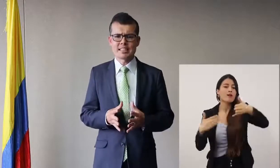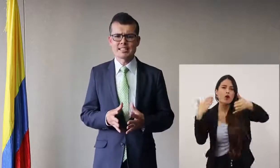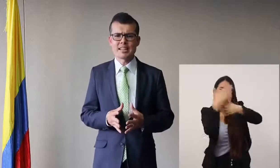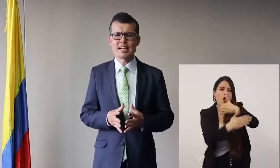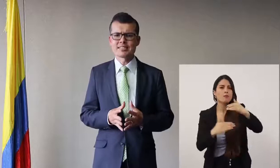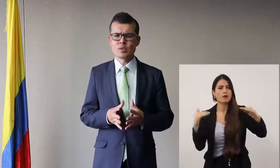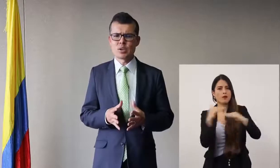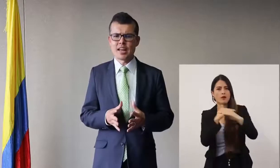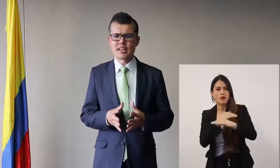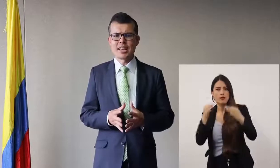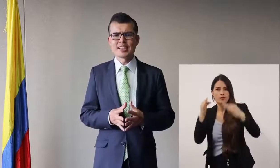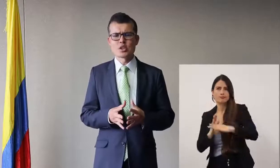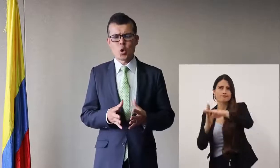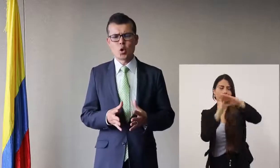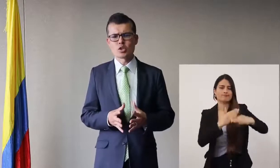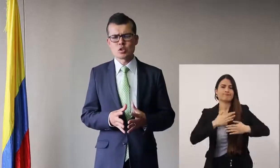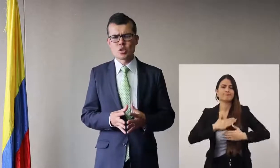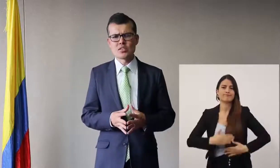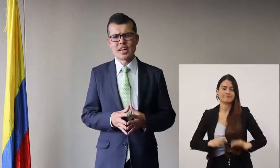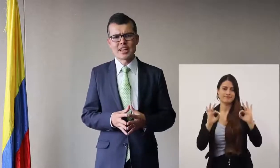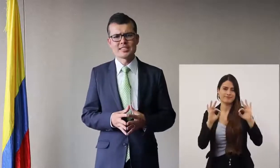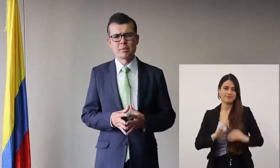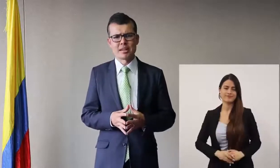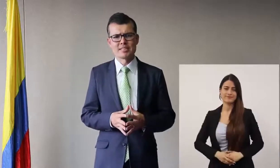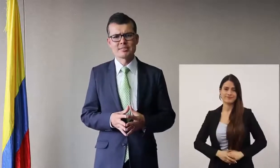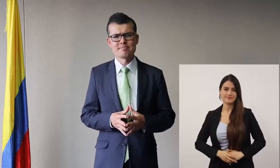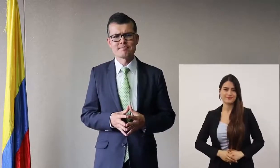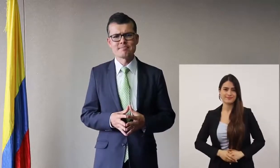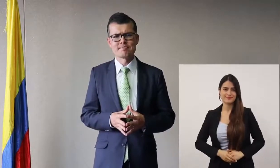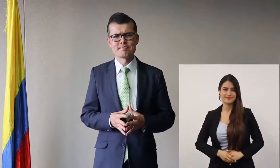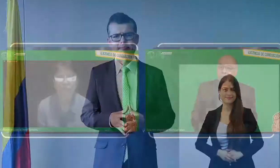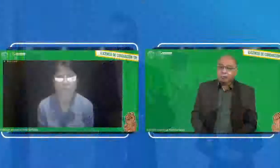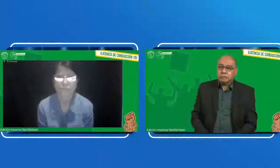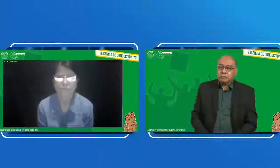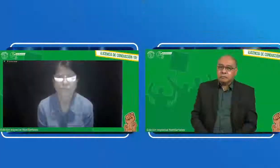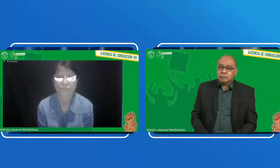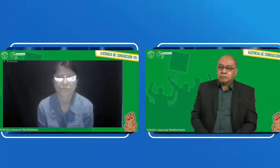que se garanticen la seguridad de todos los actores viales del país.